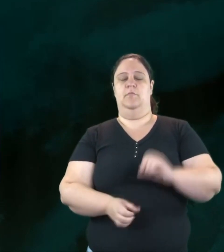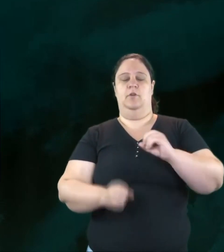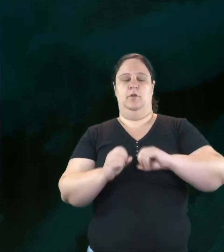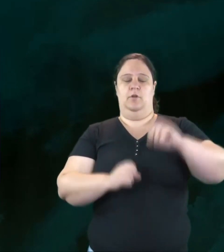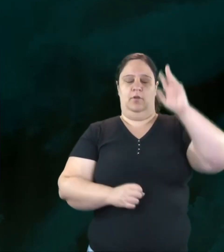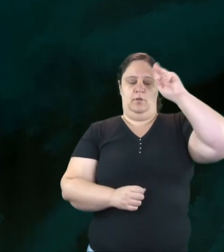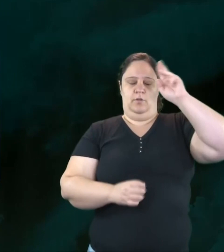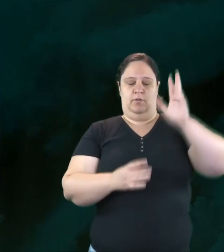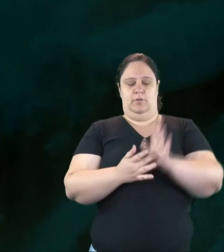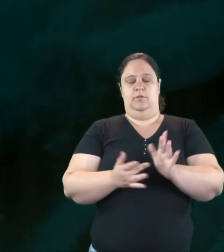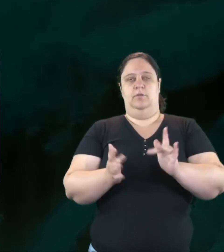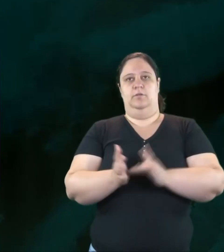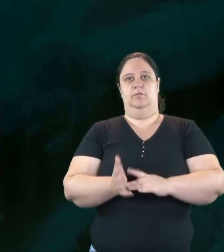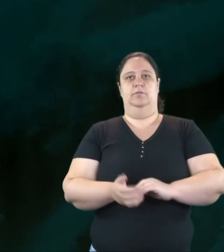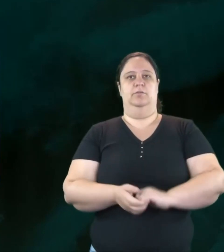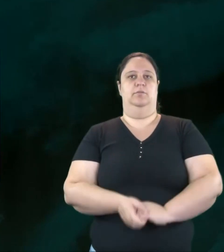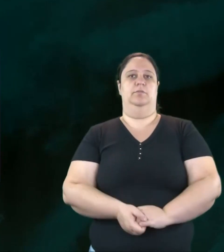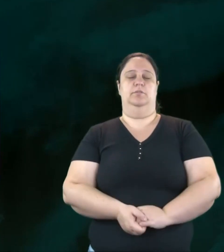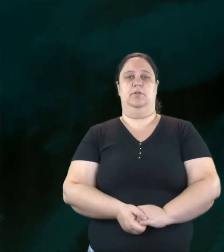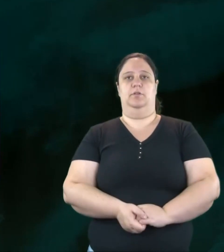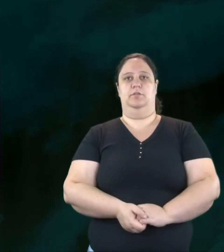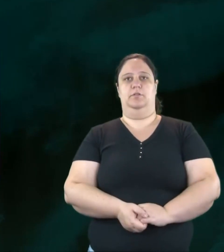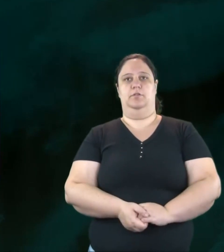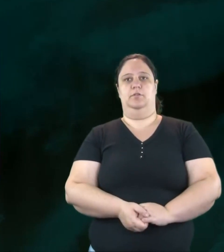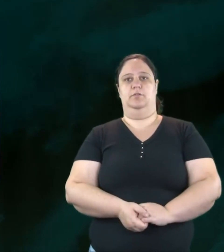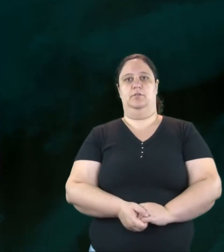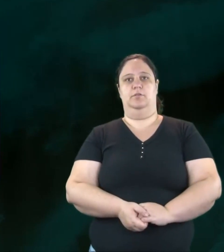Senhor Jesus.